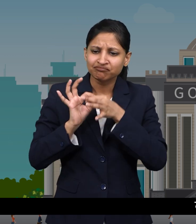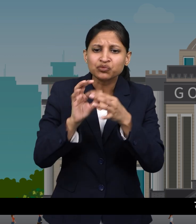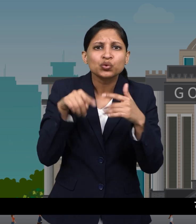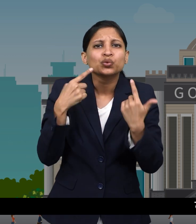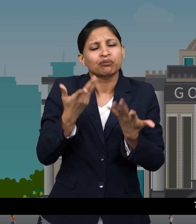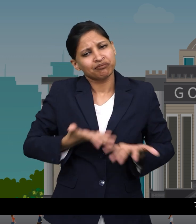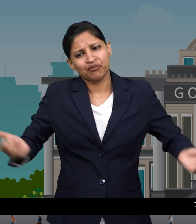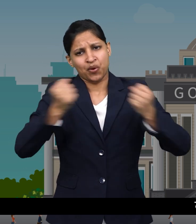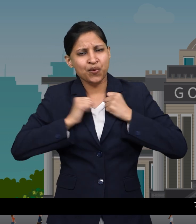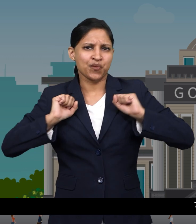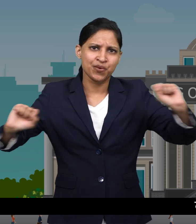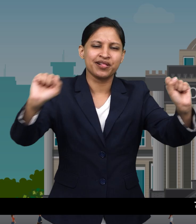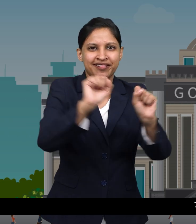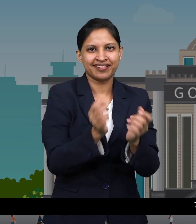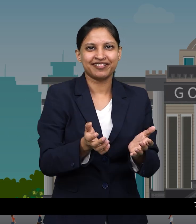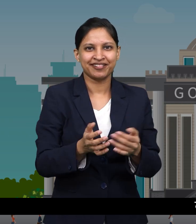वे हम सबकी हैं।